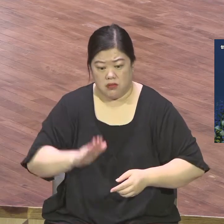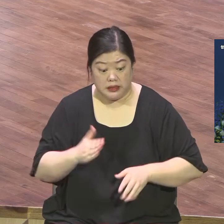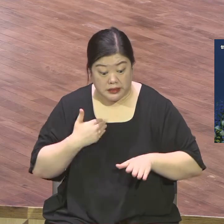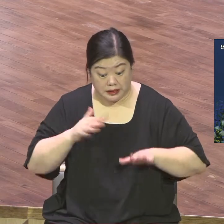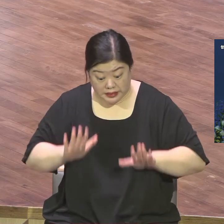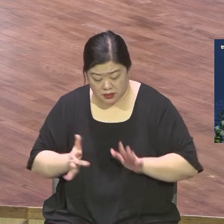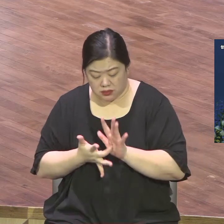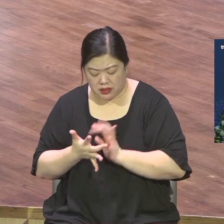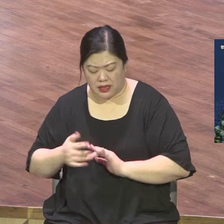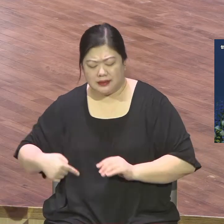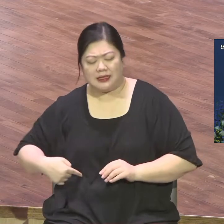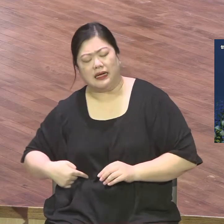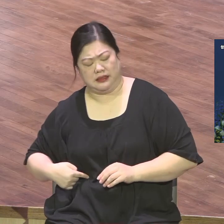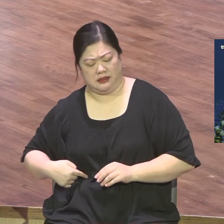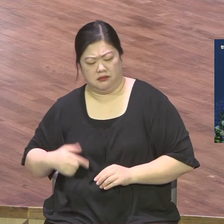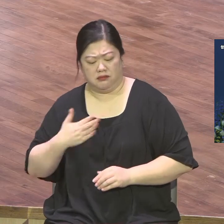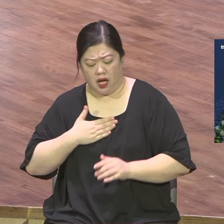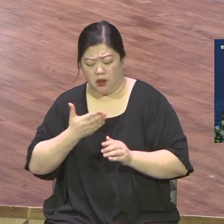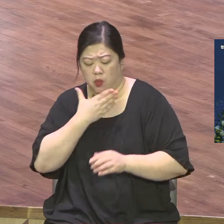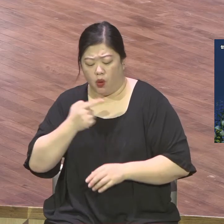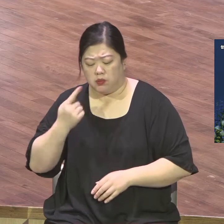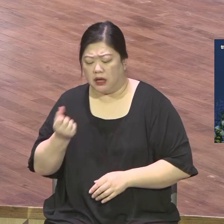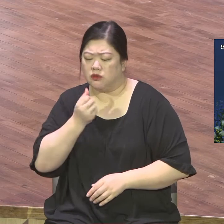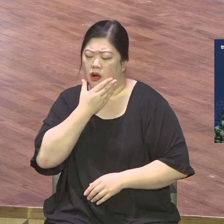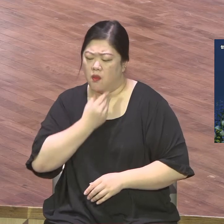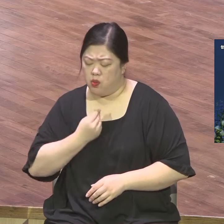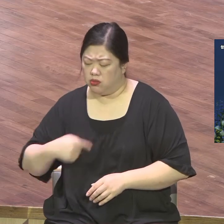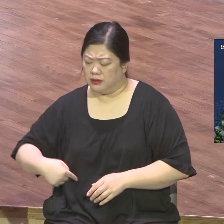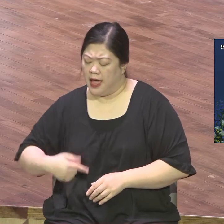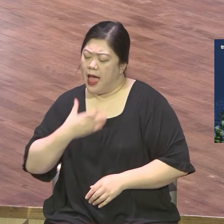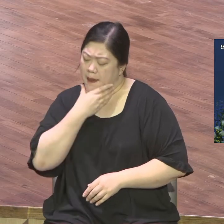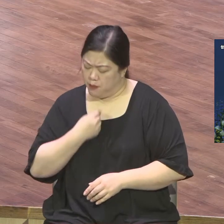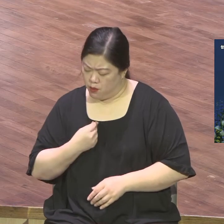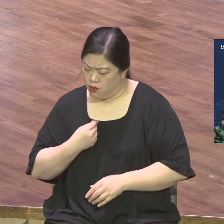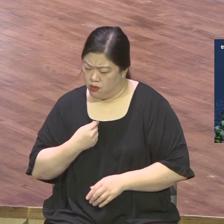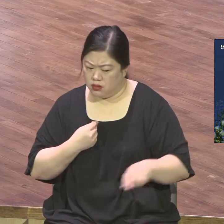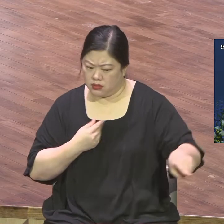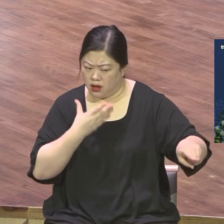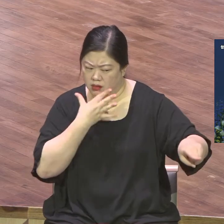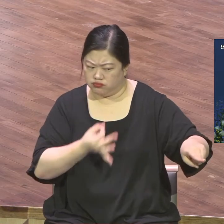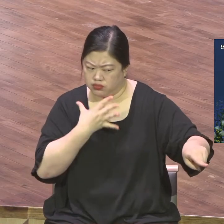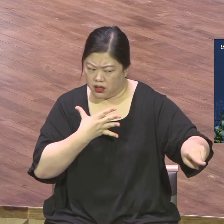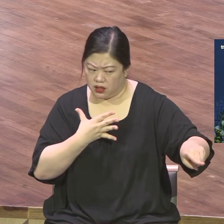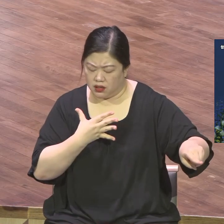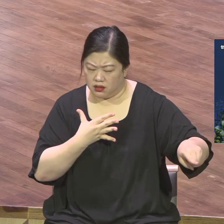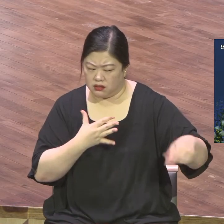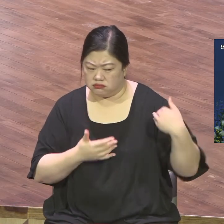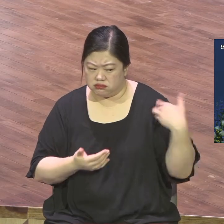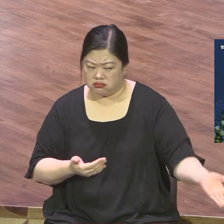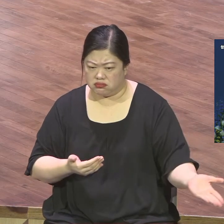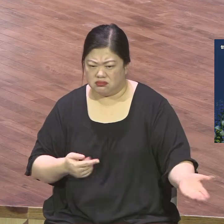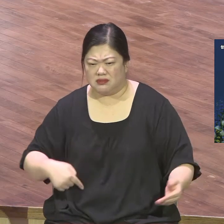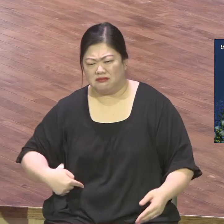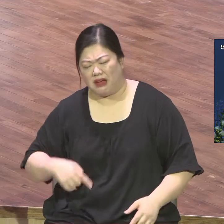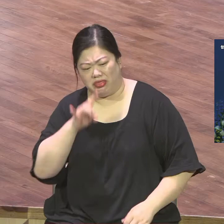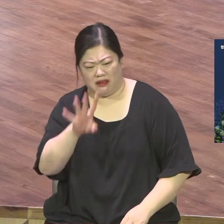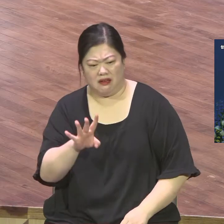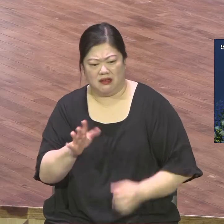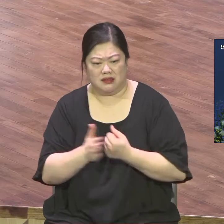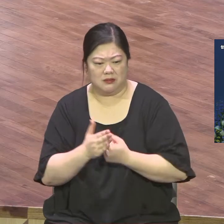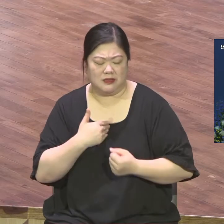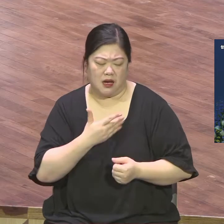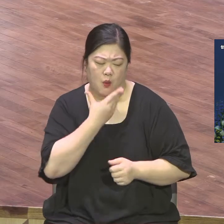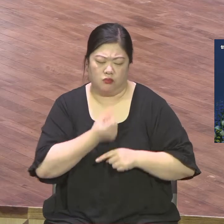복음을 양심상 말하시기 바랍니다. 양심상 여러분만 살고 다른 사람 죽는 거 보고 있으면 되겠어요? 자, 오늘 말씀이